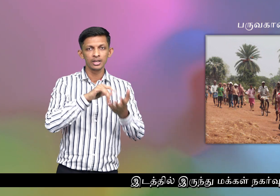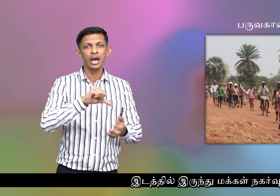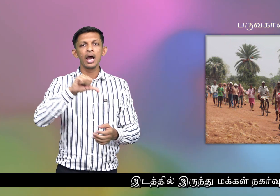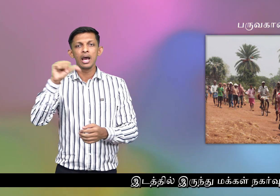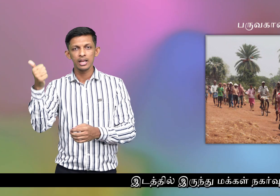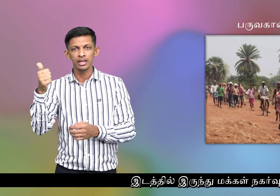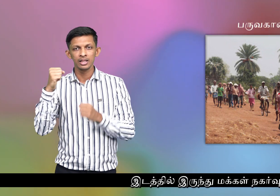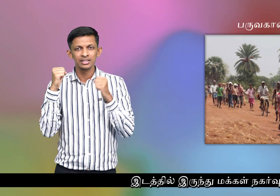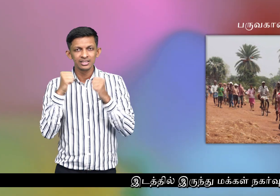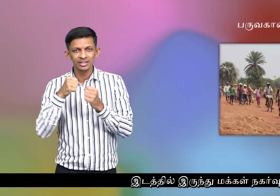மக்கள் நகர்வு.